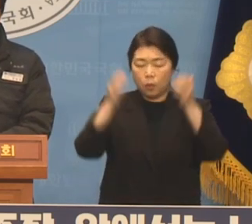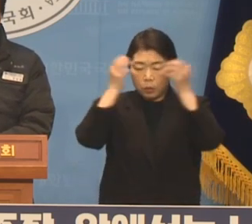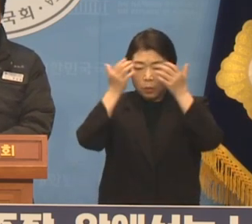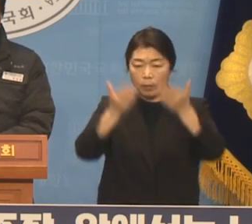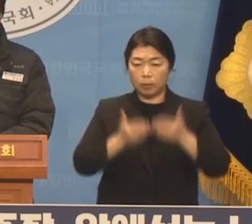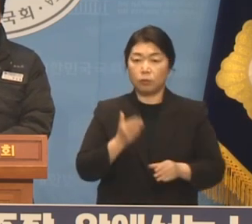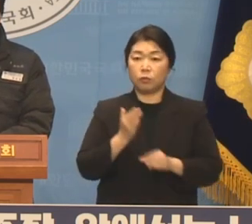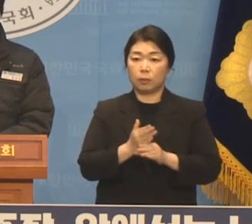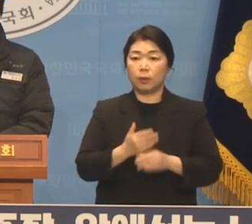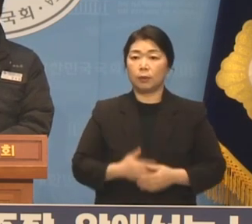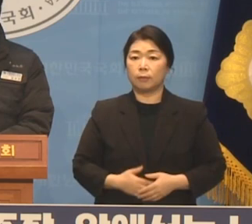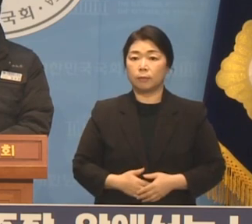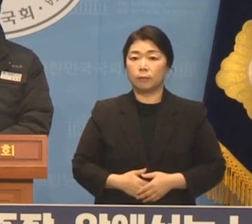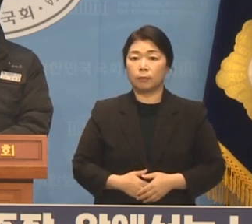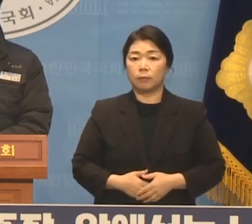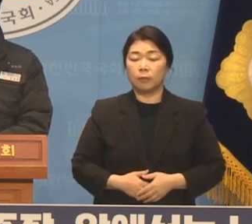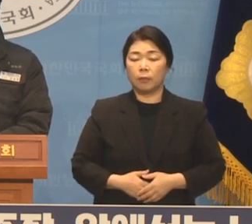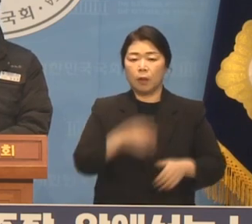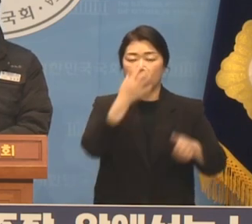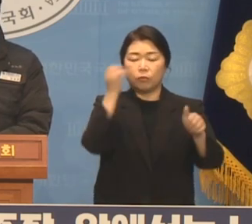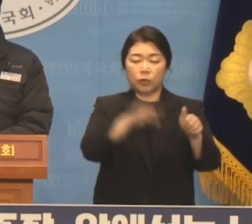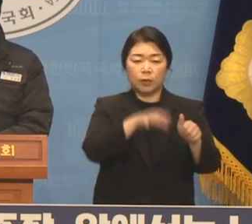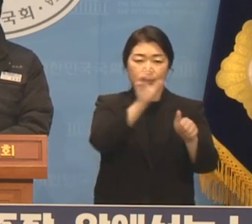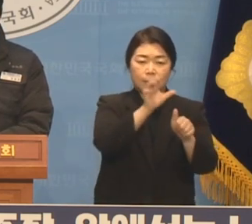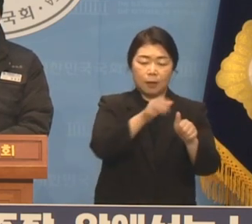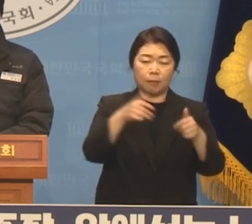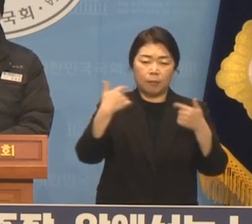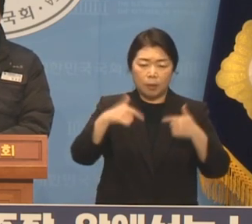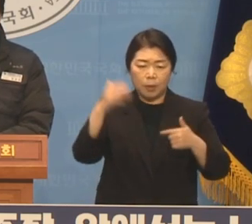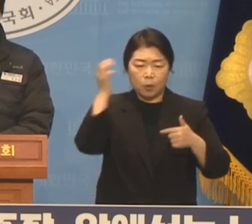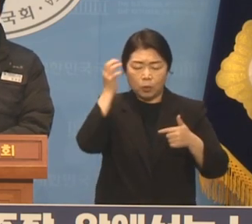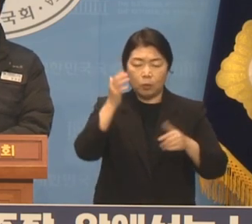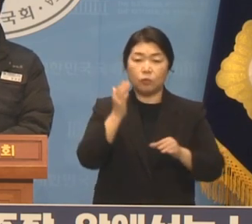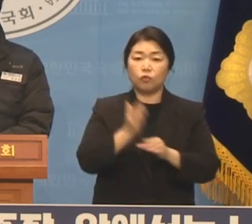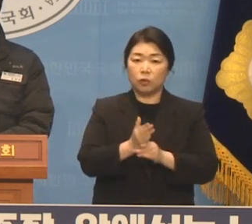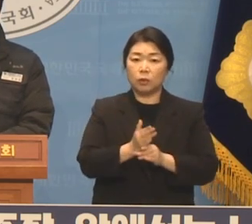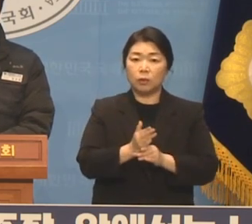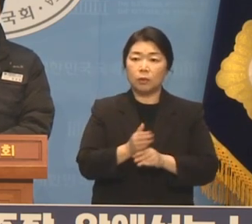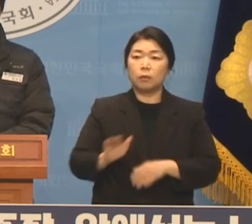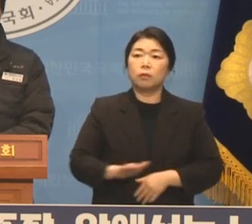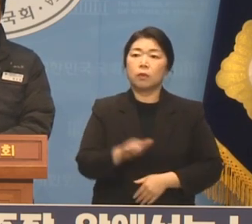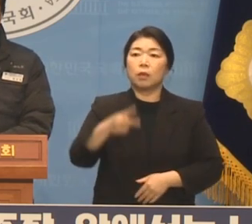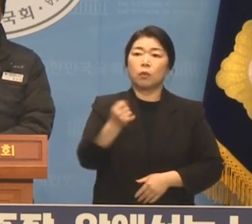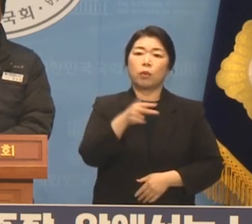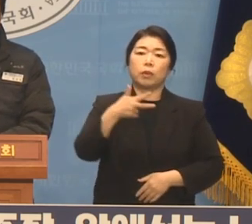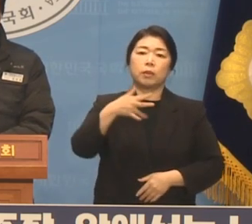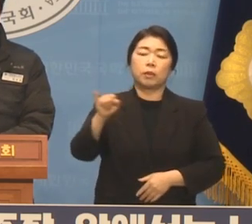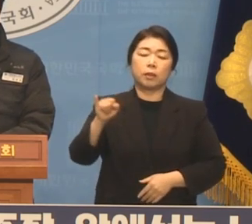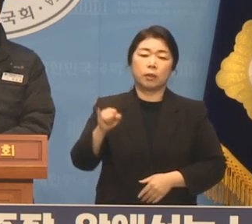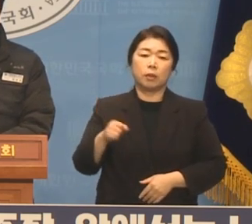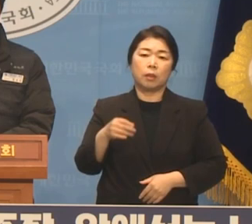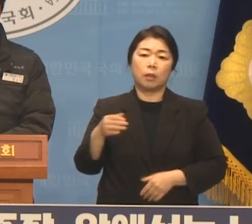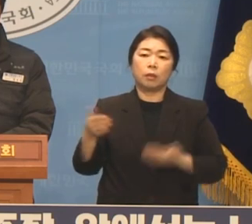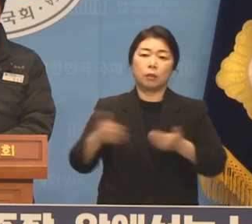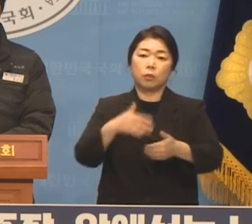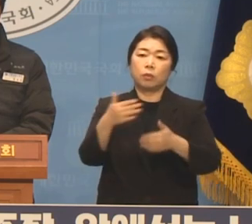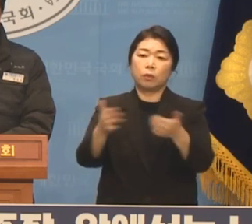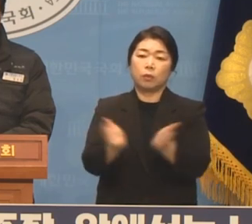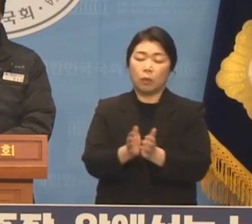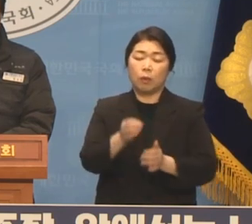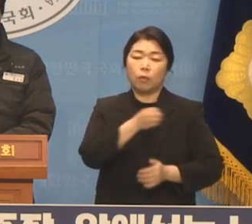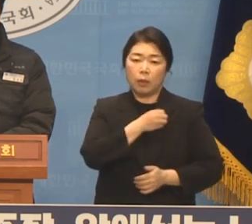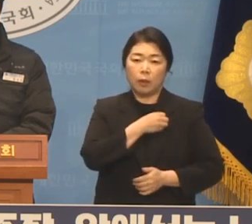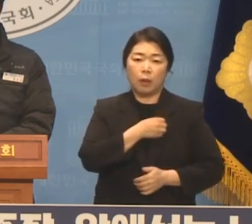고통받고 있고 무시와 탄압으로 매일매일 고통받고 있는 저희 도이치 아우토 조합원들에게